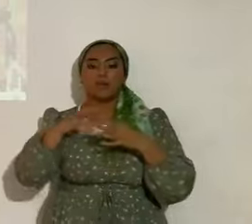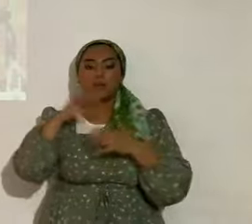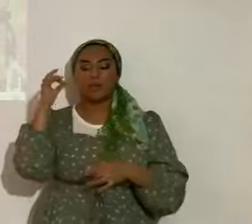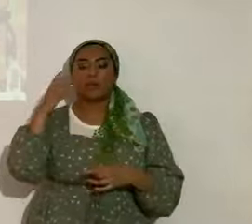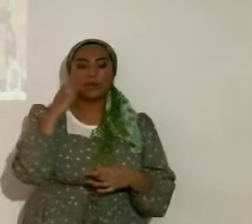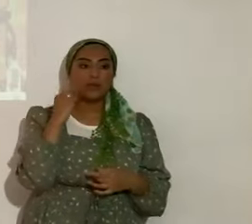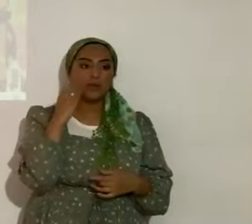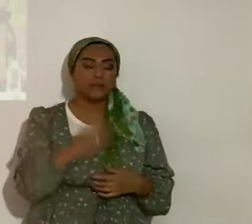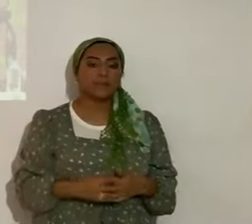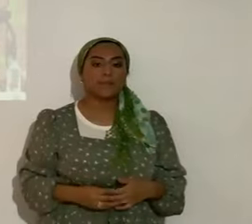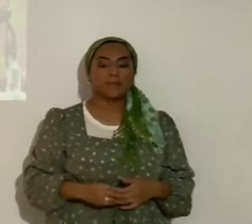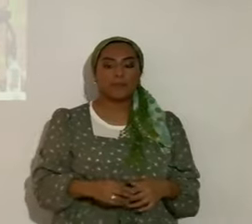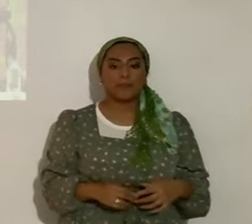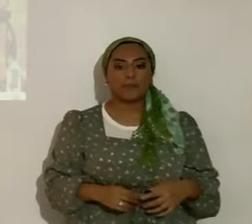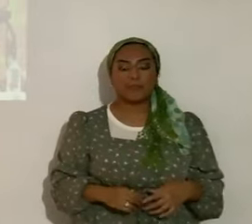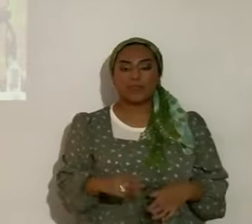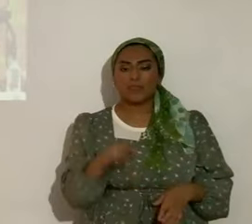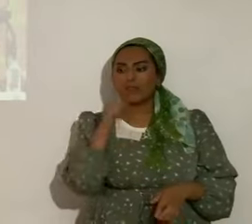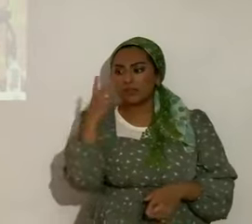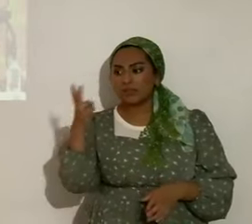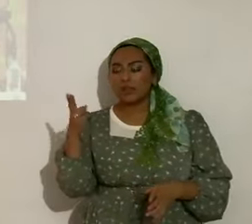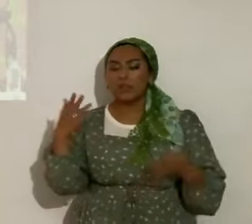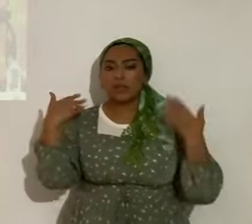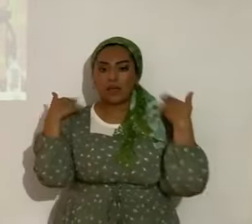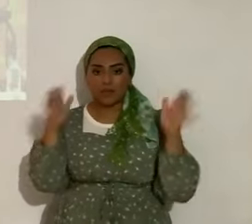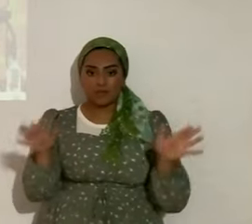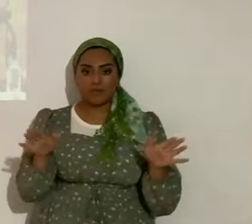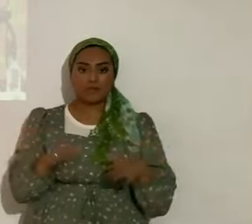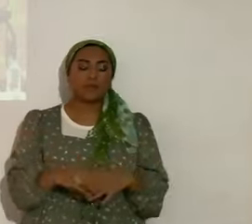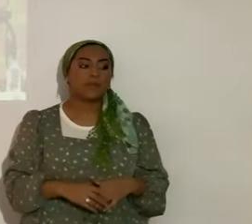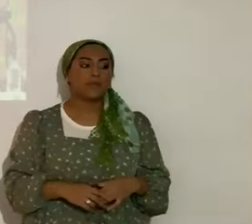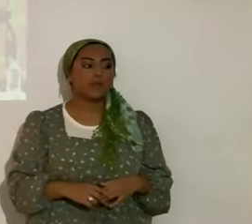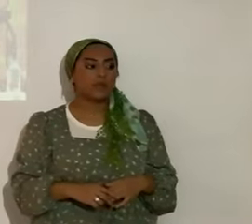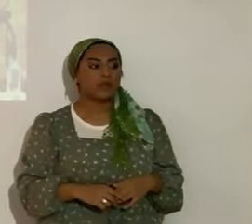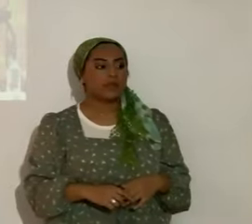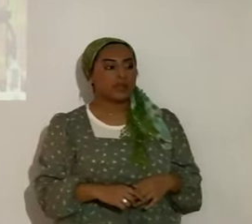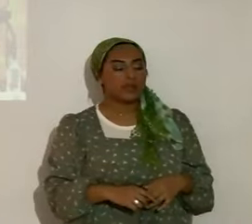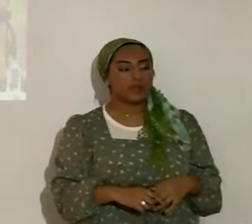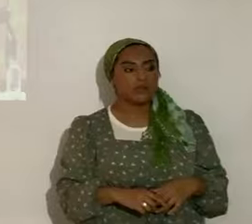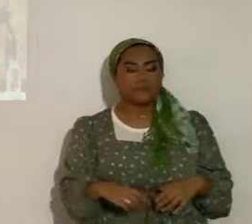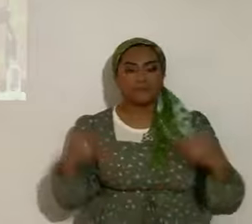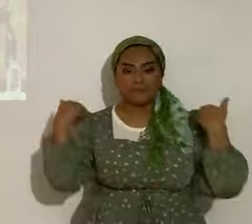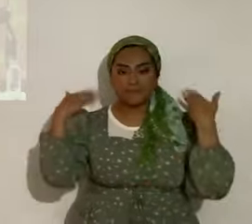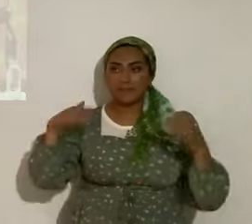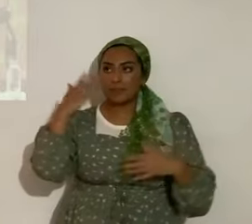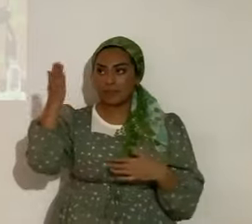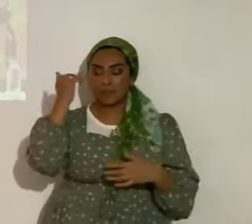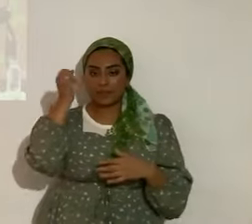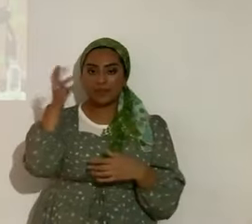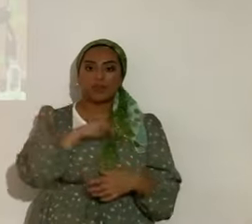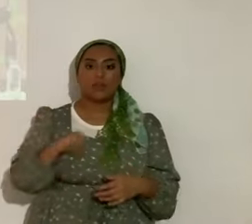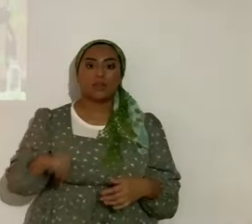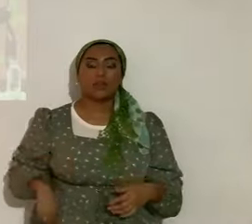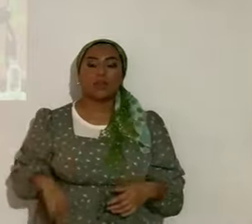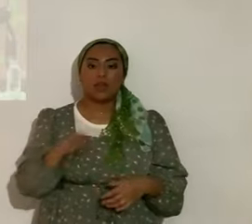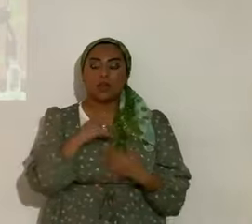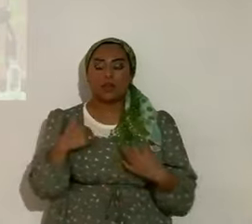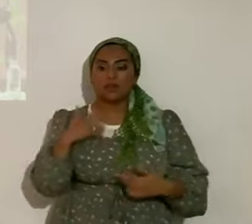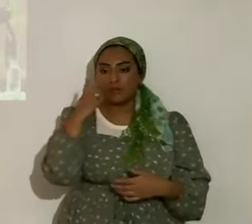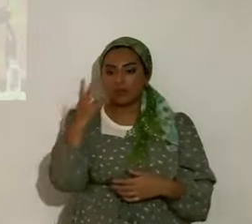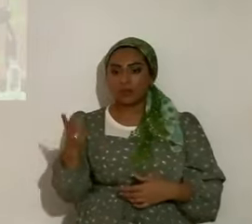espiritual. No exactamente ver ángeles, que también lo incluye, sí, los malajim de Yahshua Mashiach, que yo los he visto, bendito es